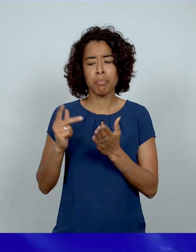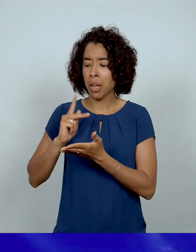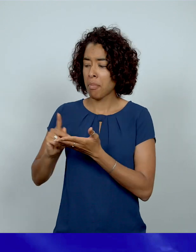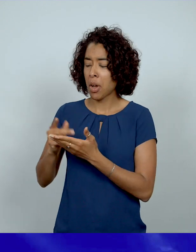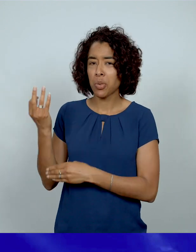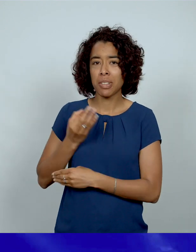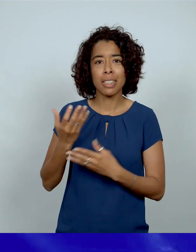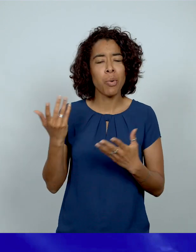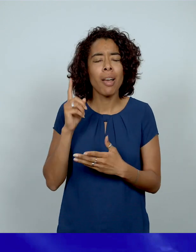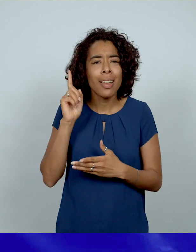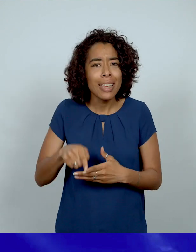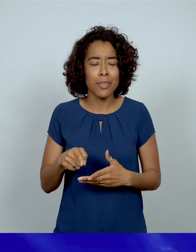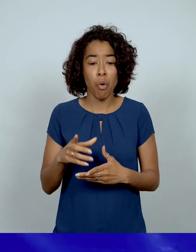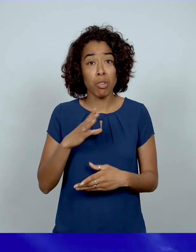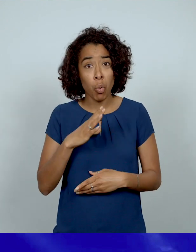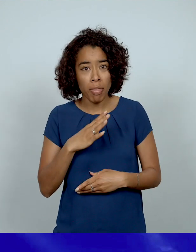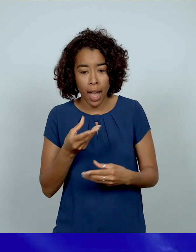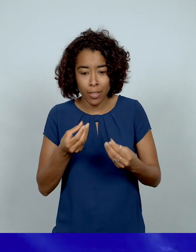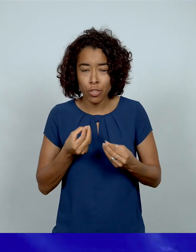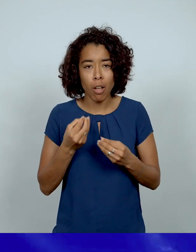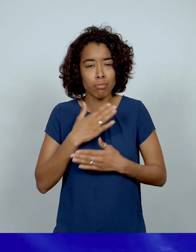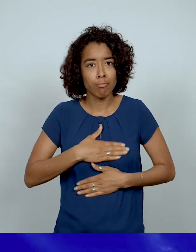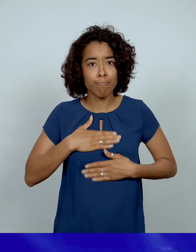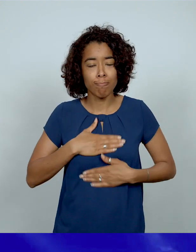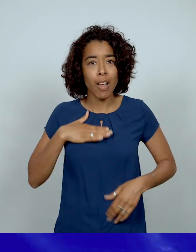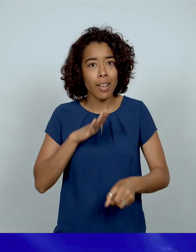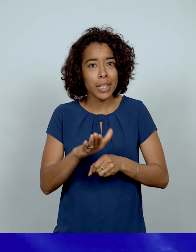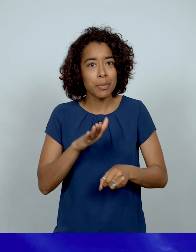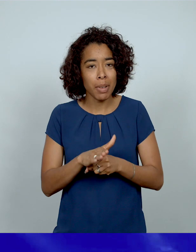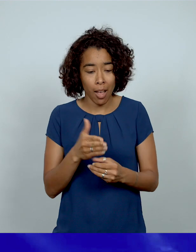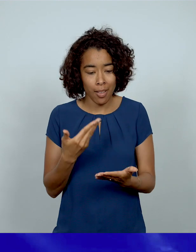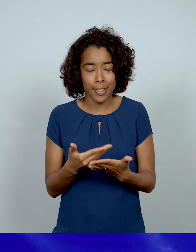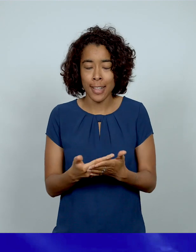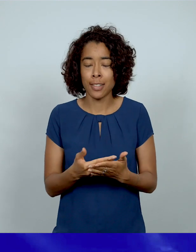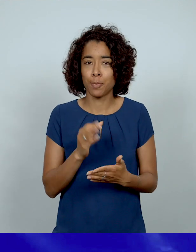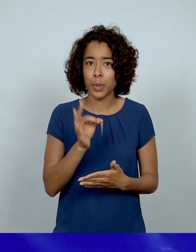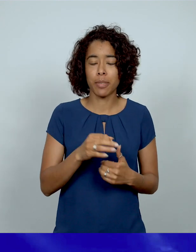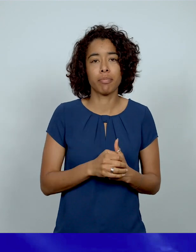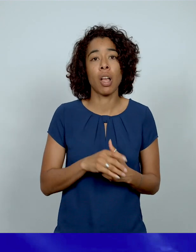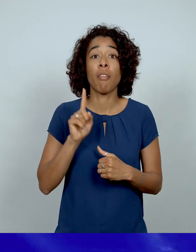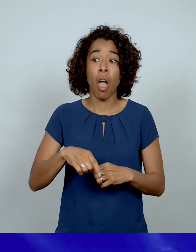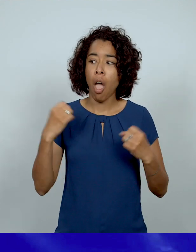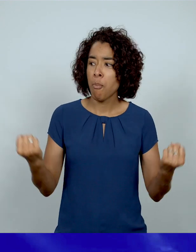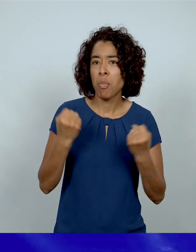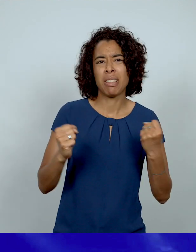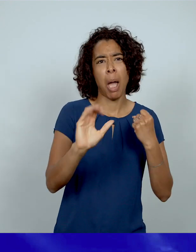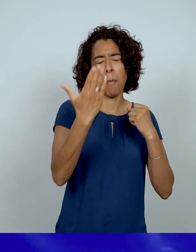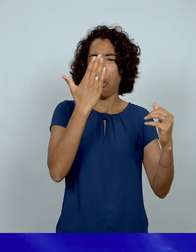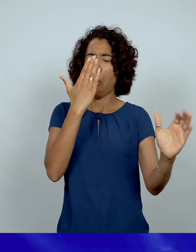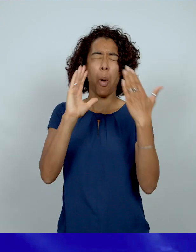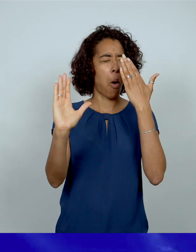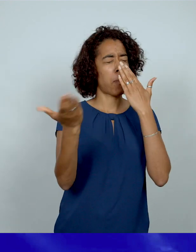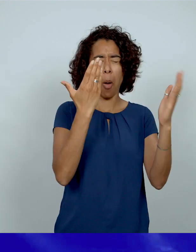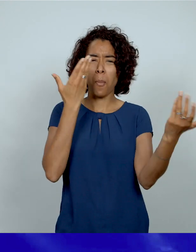sommes appelés à être contents de ce que nous avons. Il y a vraiment cette notion du contentement. Alors que les publicitaires nous